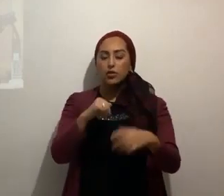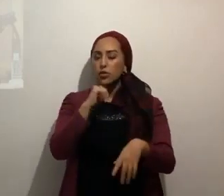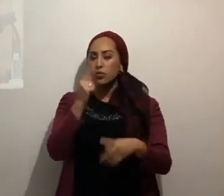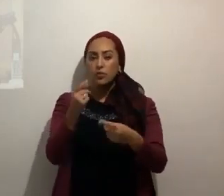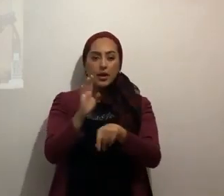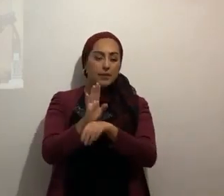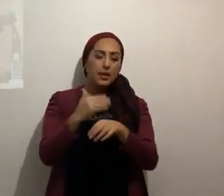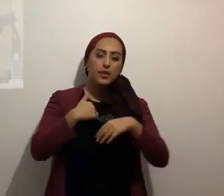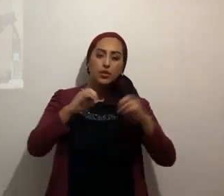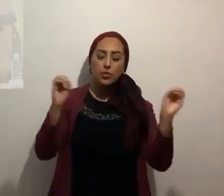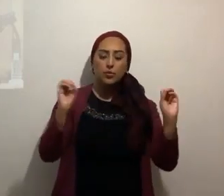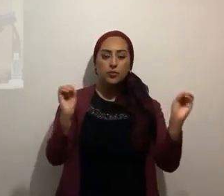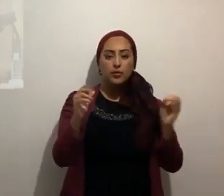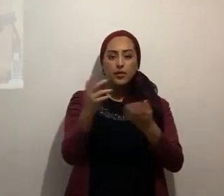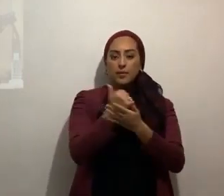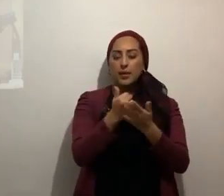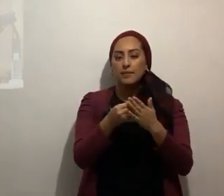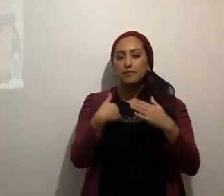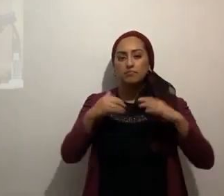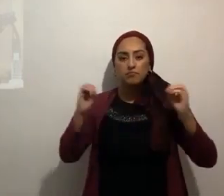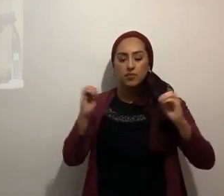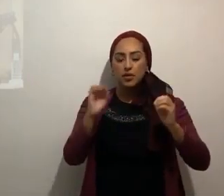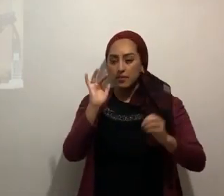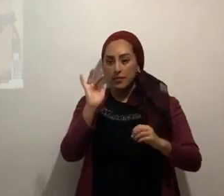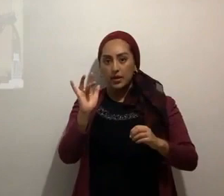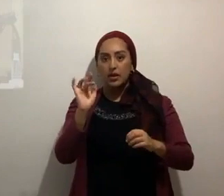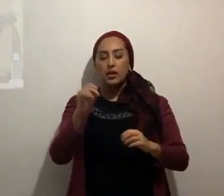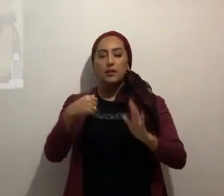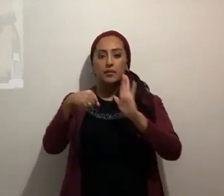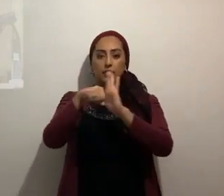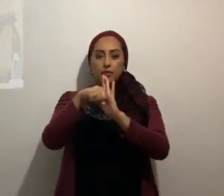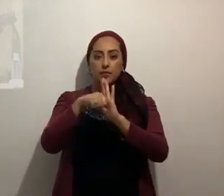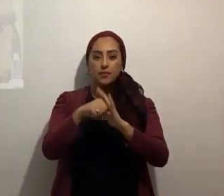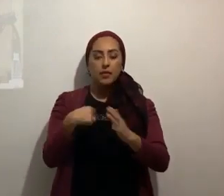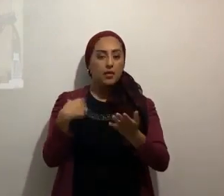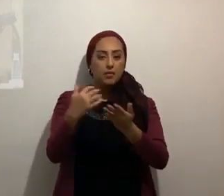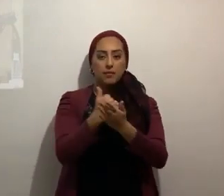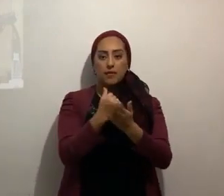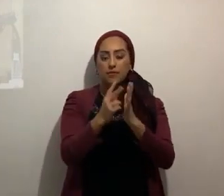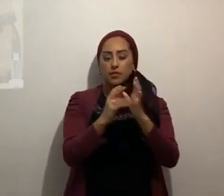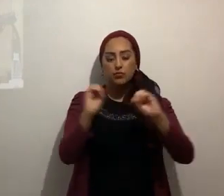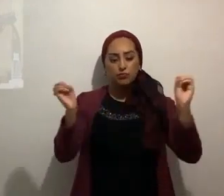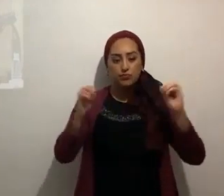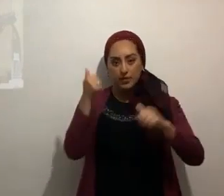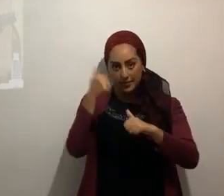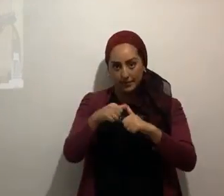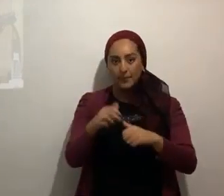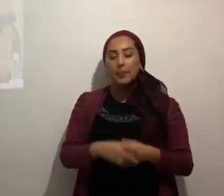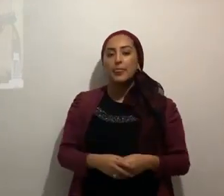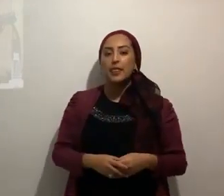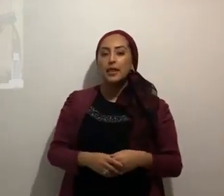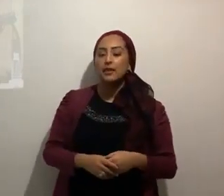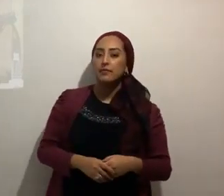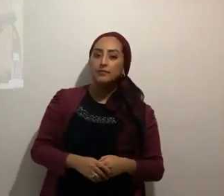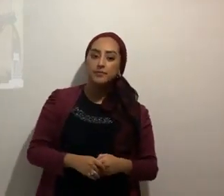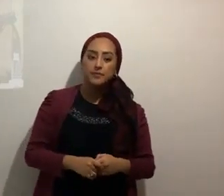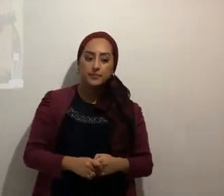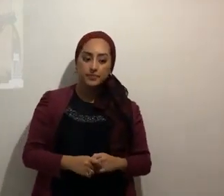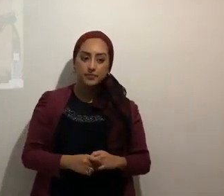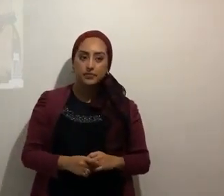ni nada. Yo no monetizo los videos de YouTube. Suscríbanse, denle link a la campanita. Yo no monetizo los videos. Entonces, a